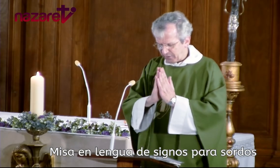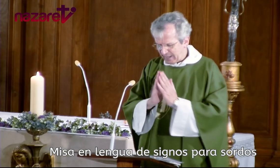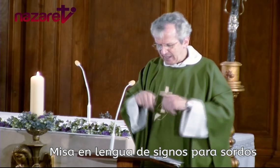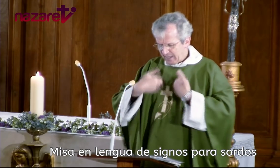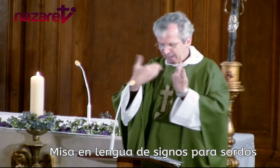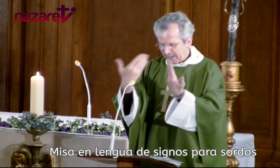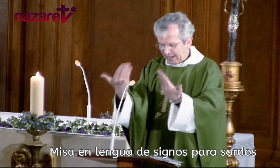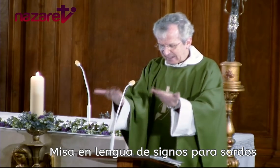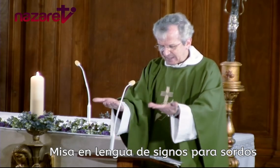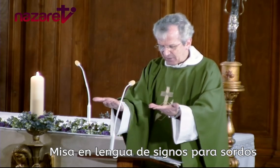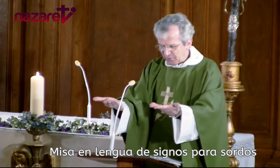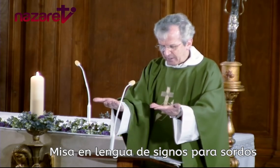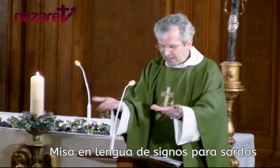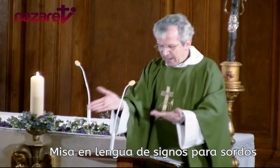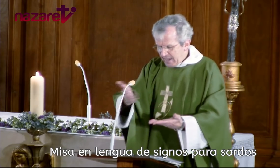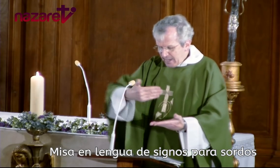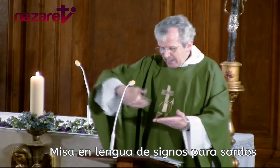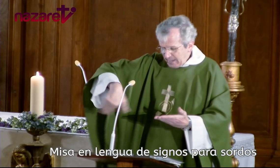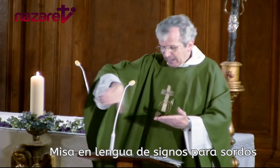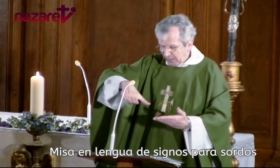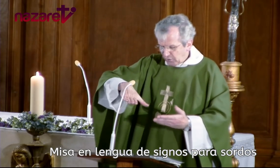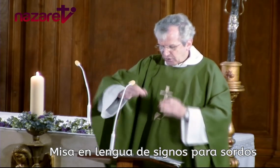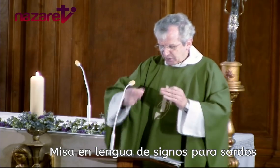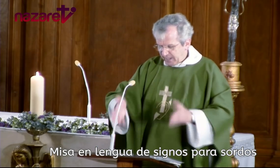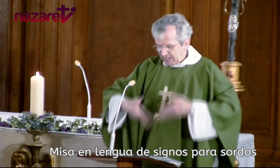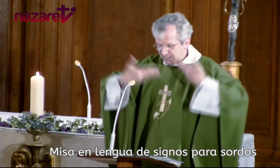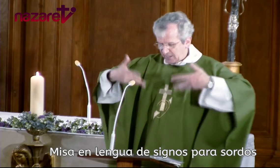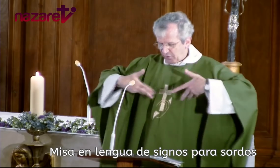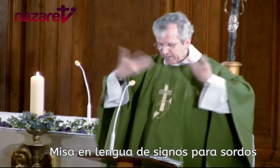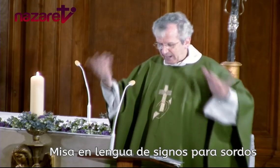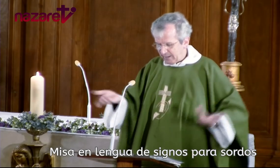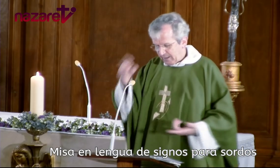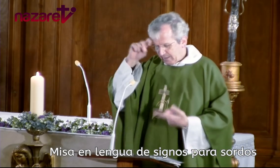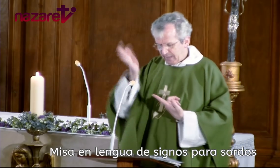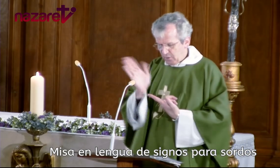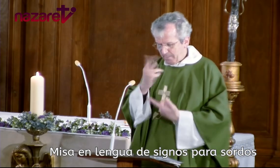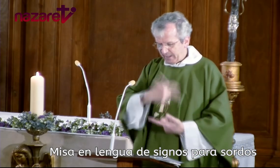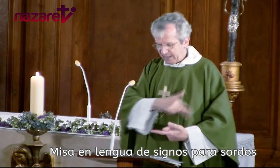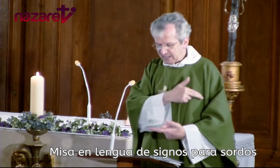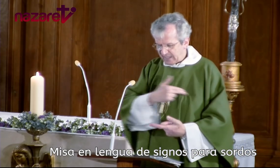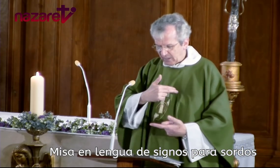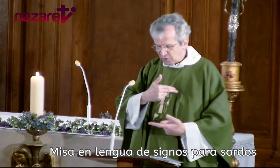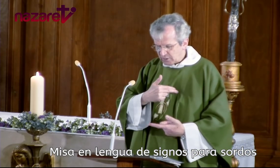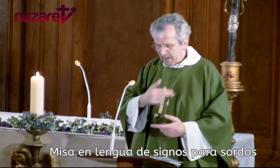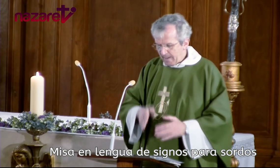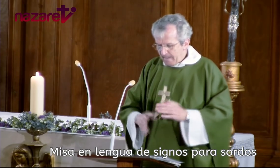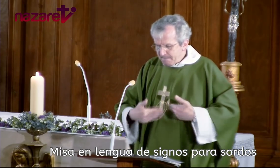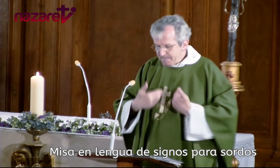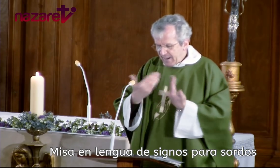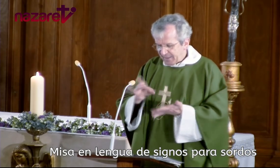santificadora que le has dado, y que todos los que se glorían del nombre de cristianos